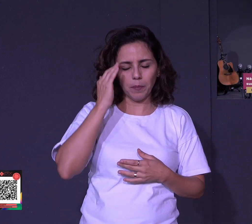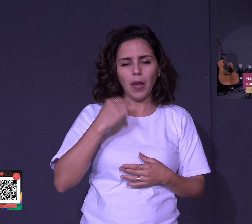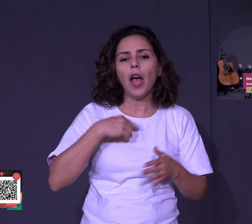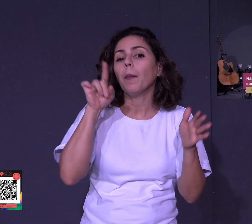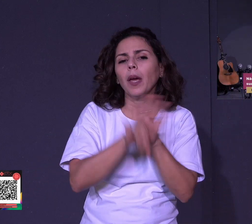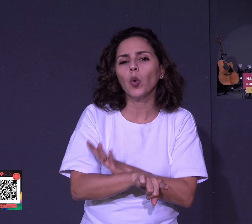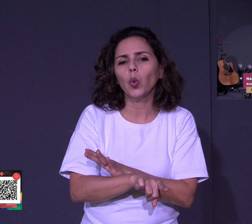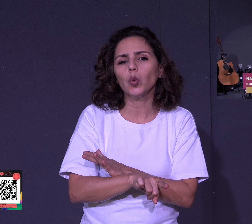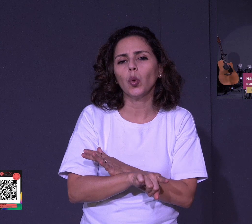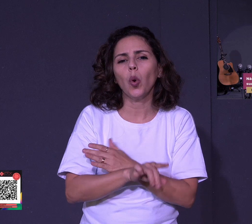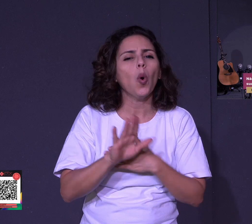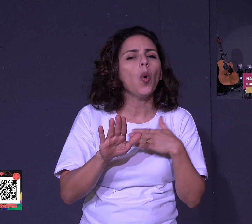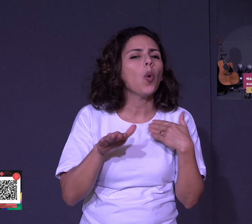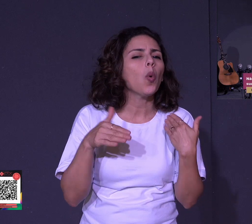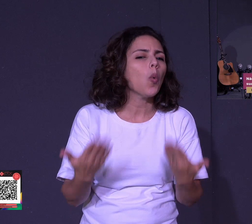Qual é a forma que querem dar?